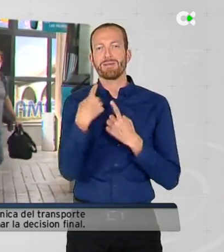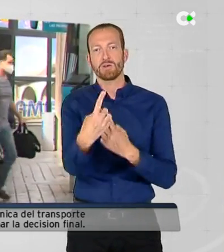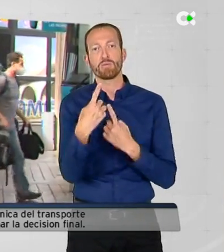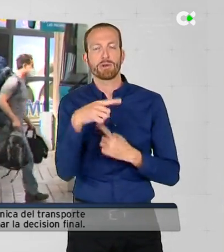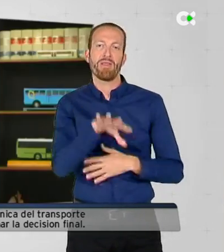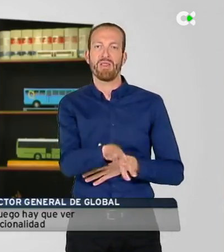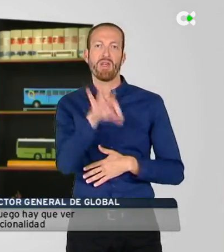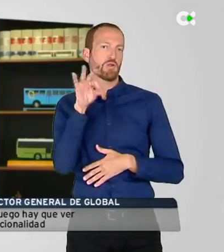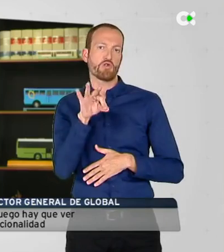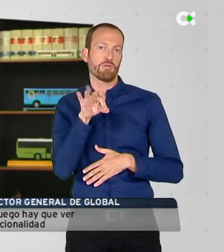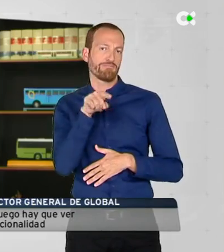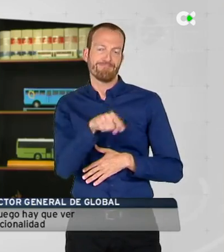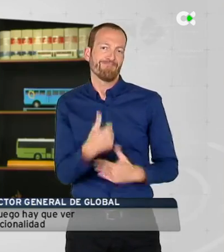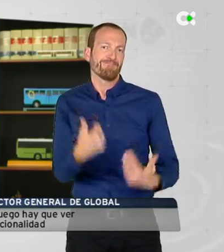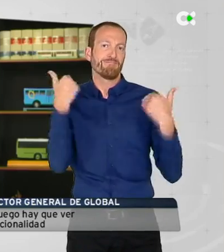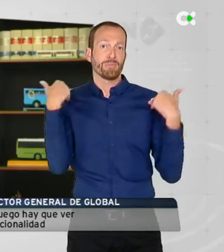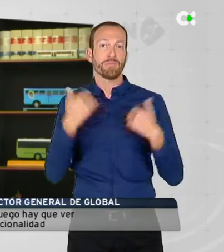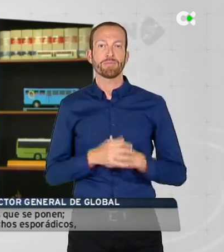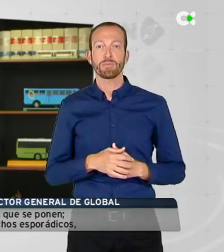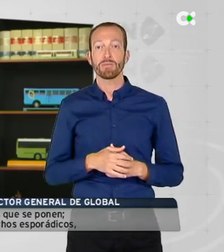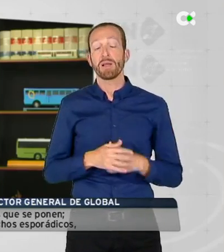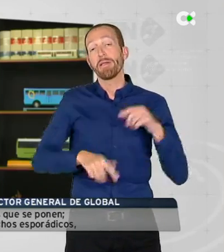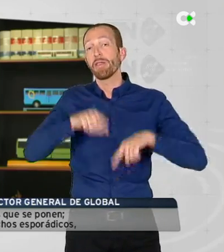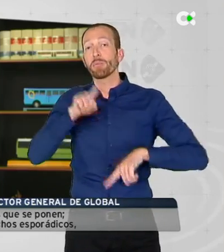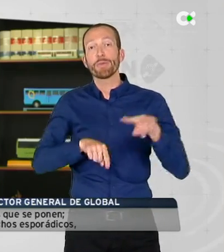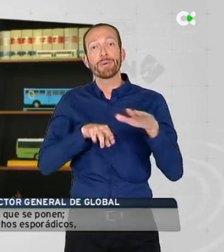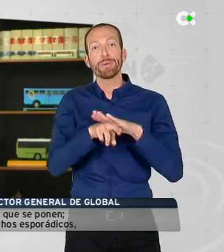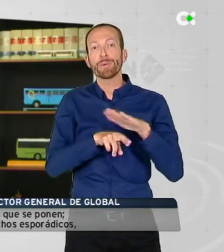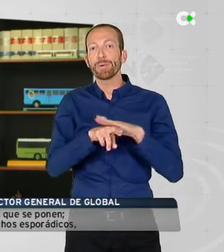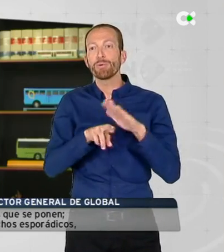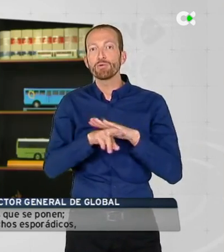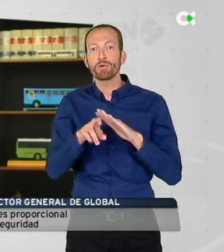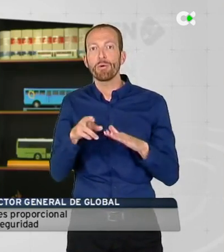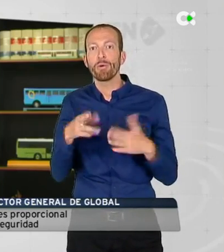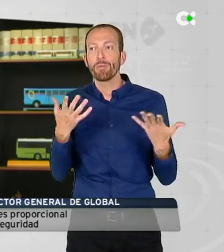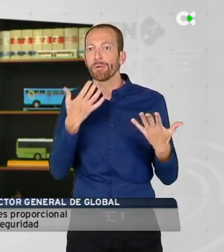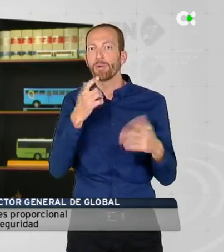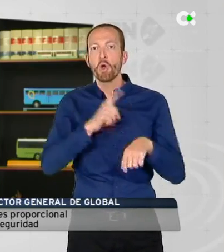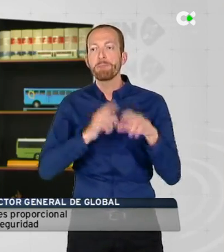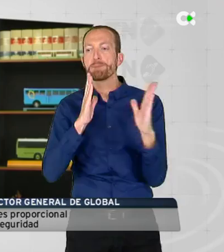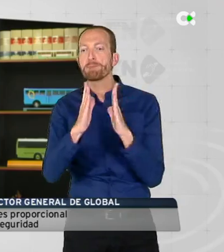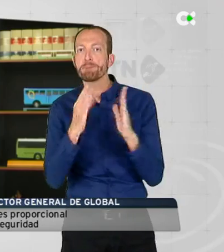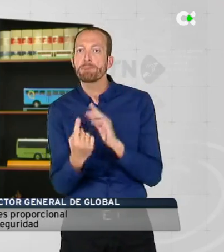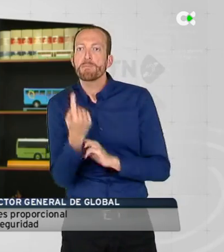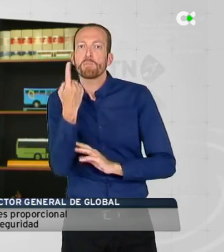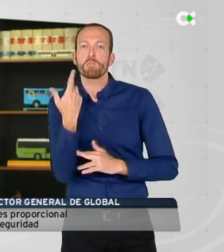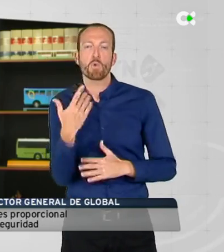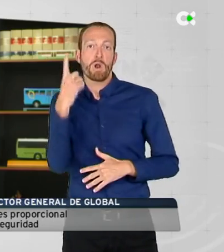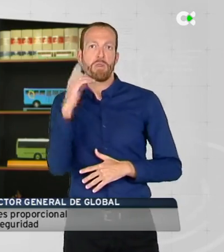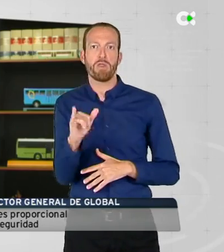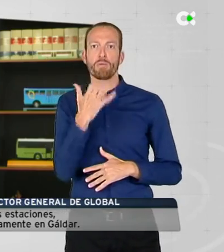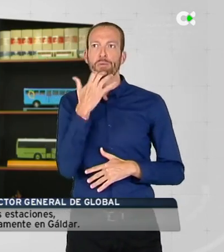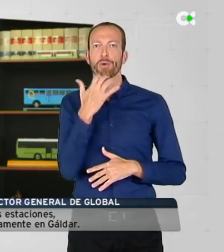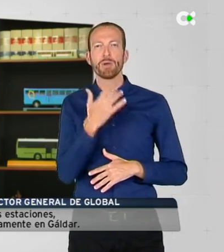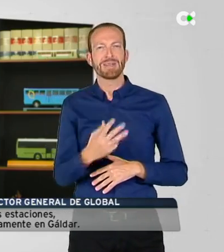decisión final. Es verdad que luego hay ver la proporcionalidad de los medios que se ponen. O si son ellos esporádicos, a lo mejor no es proporcional meter una